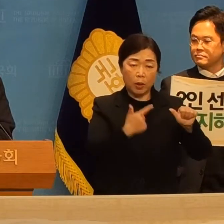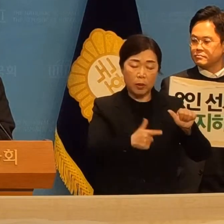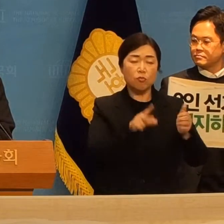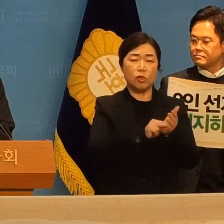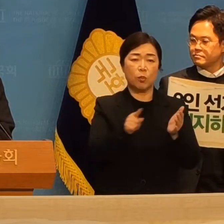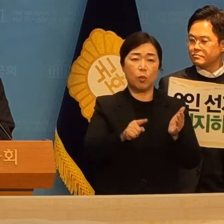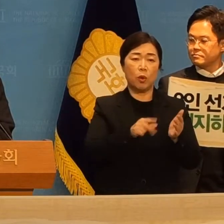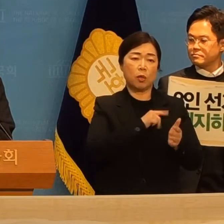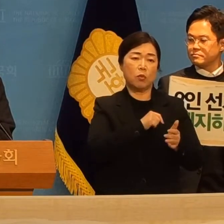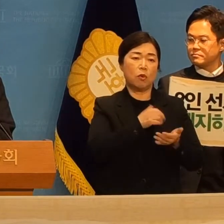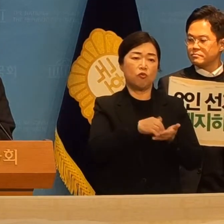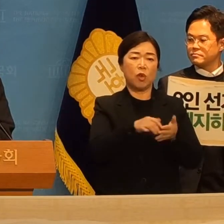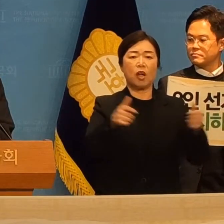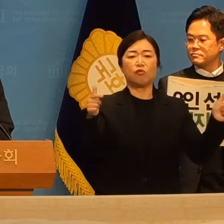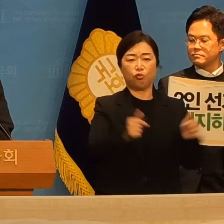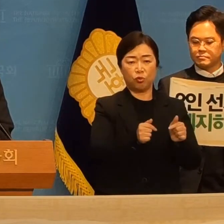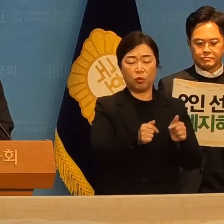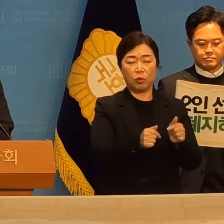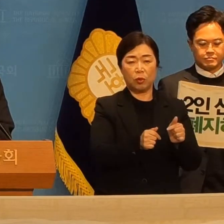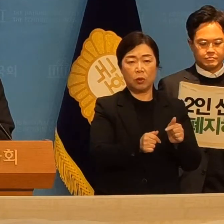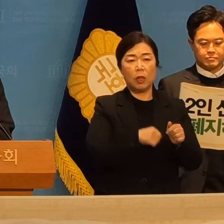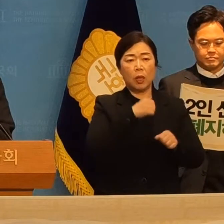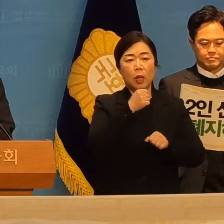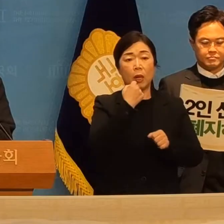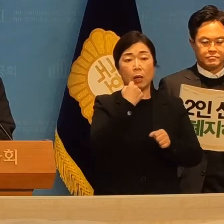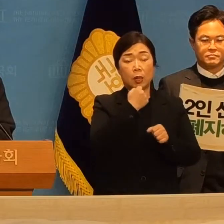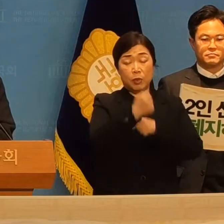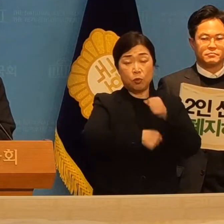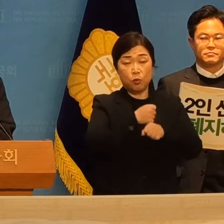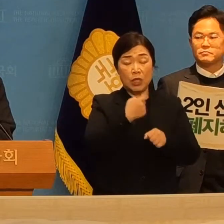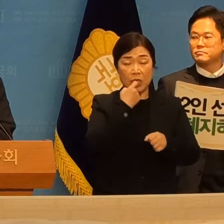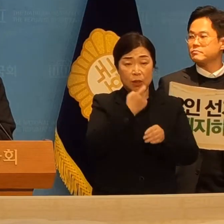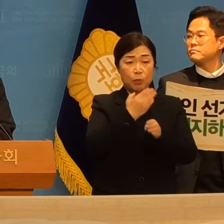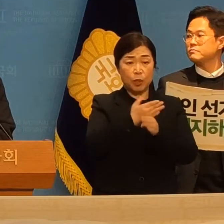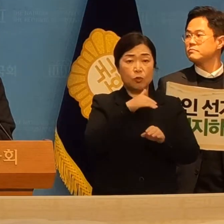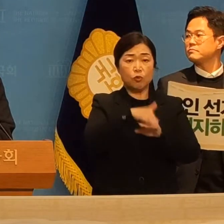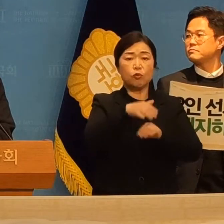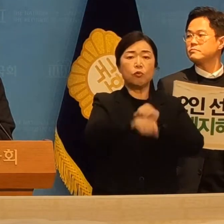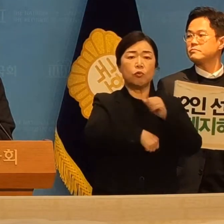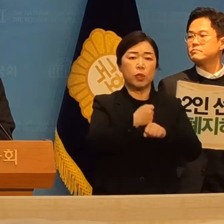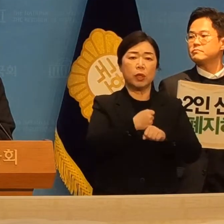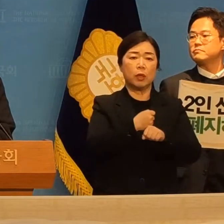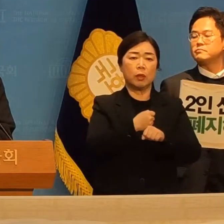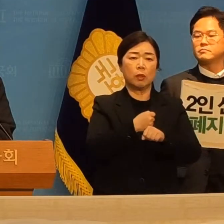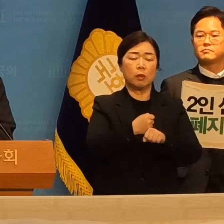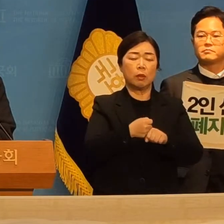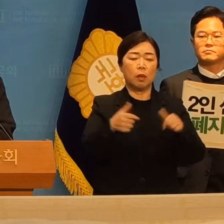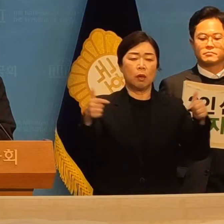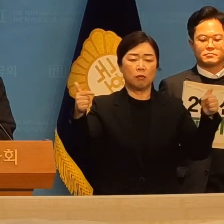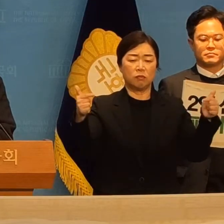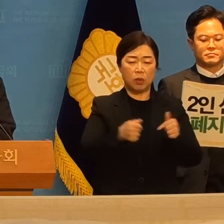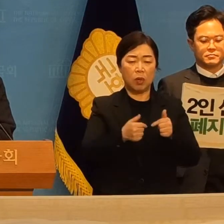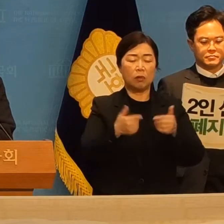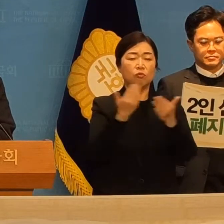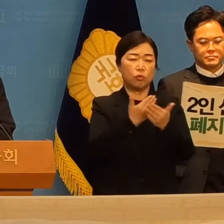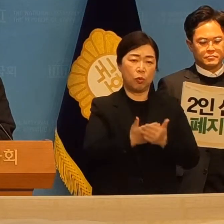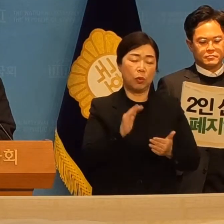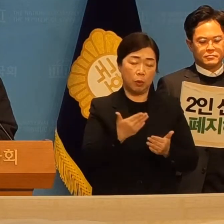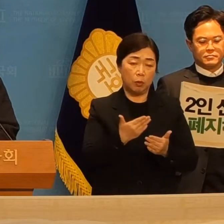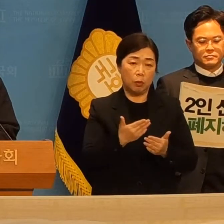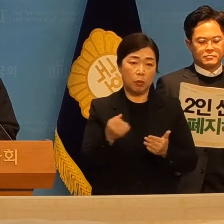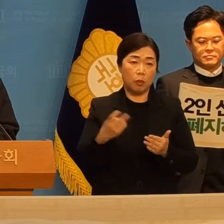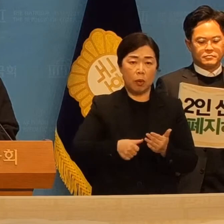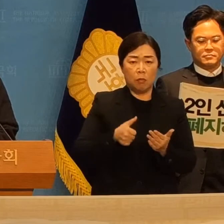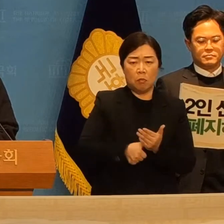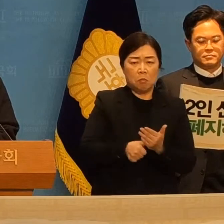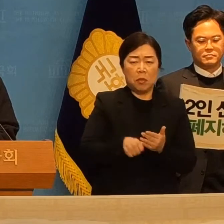의원 정수 축소로 민주주의가 후퇴되는 제도입니다. 사표 심리를 부추기고 거대 정당 독식이라는 비판이